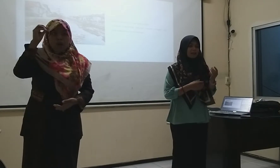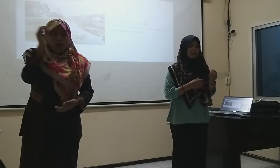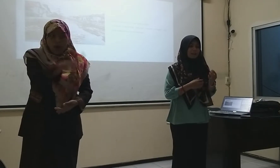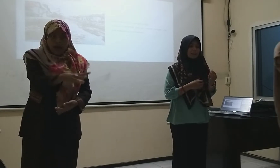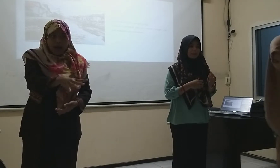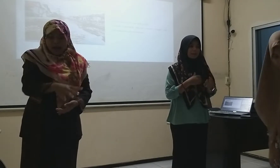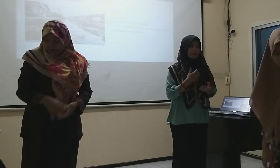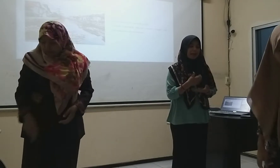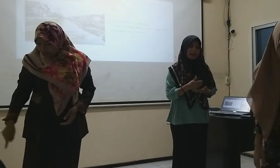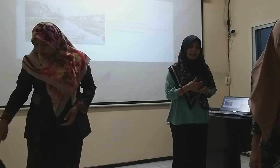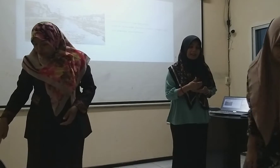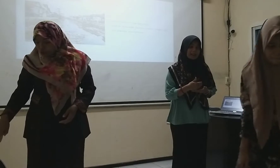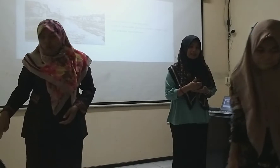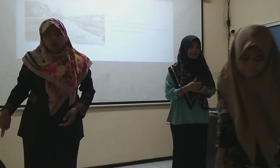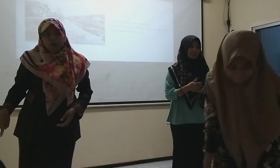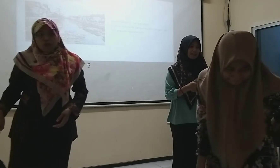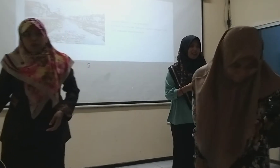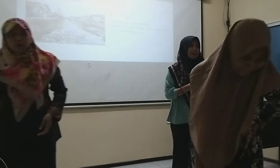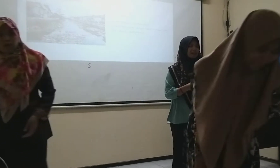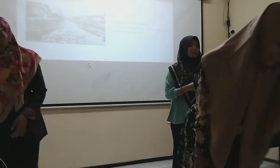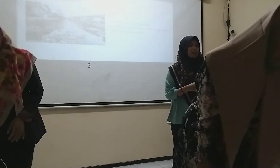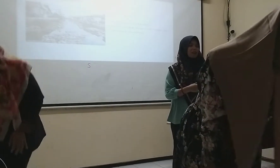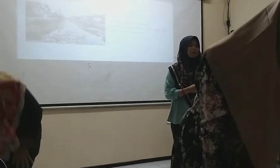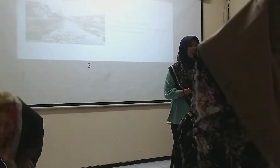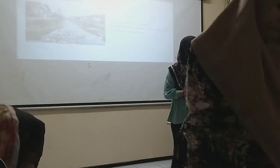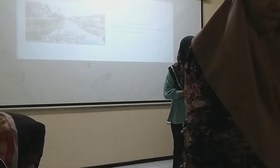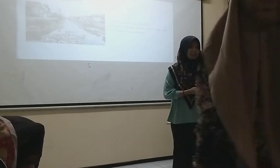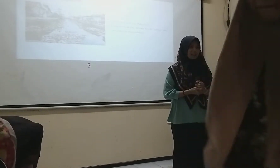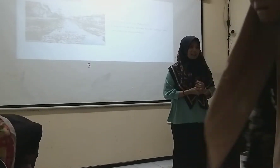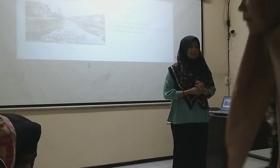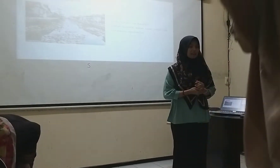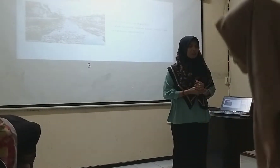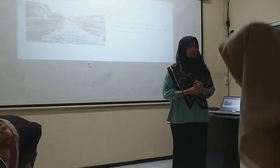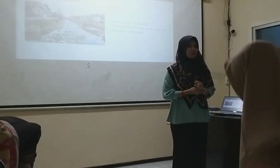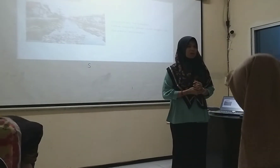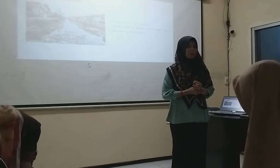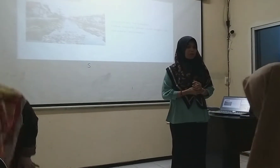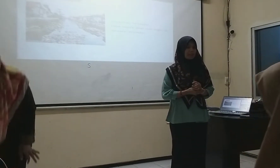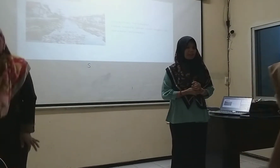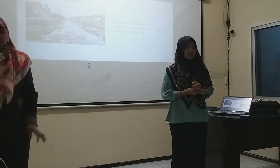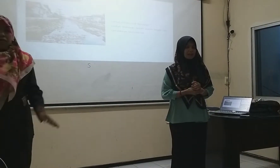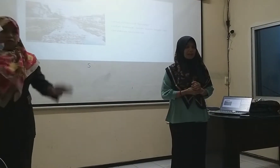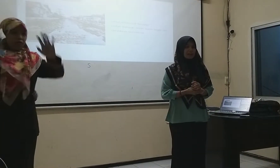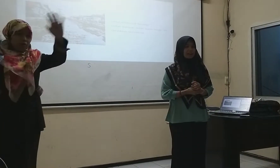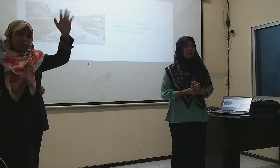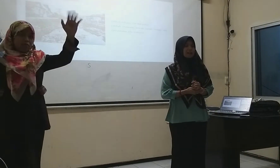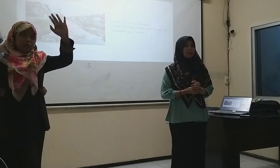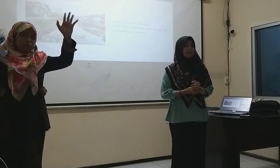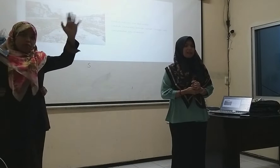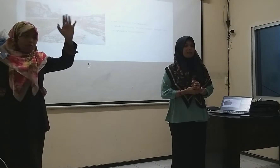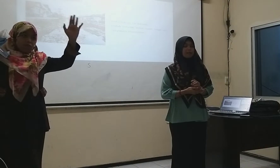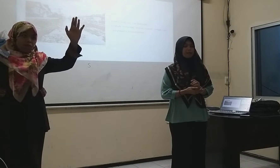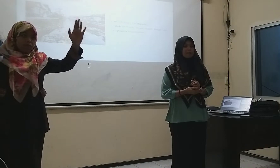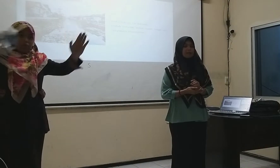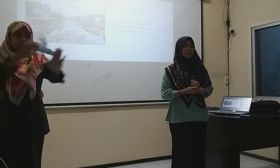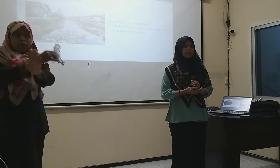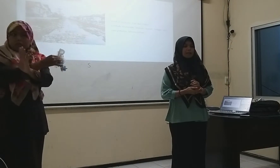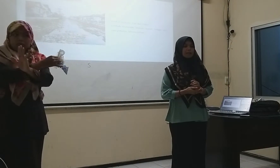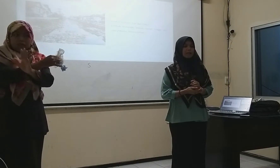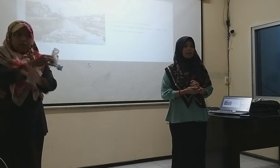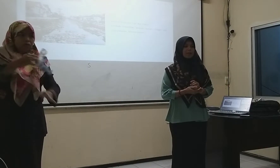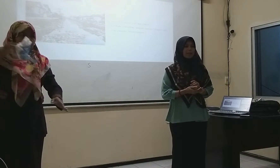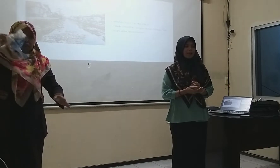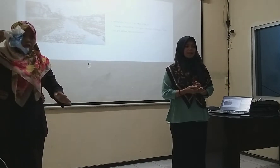sisa pabrik kain, gitu ya. Kalau limbah cair itu contohnya adalah